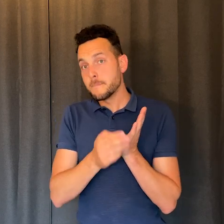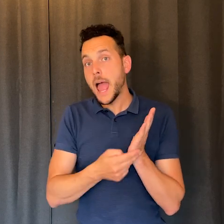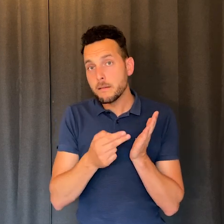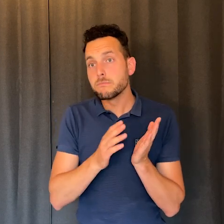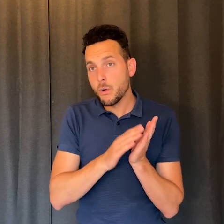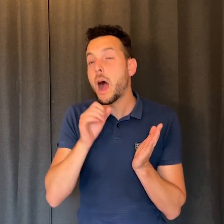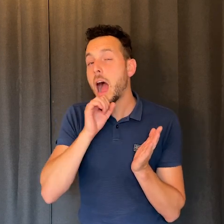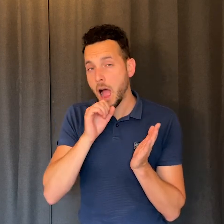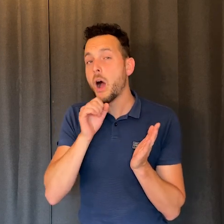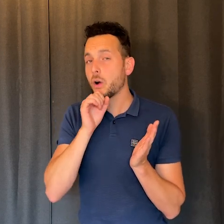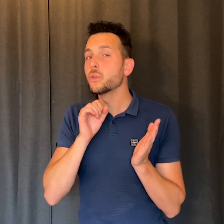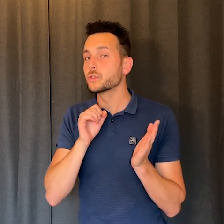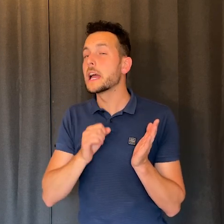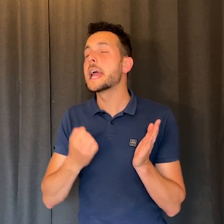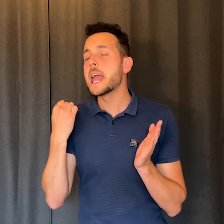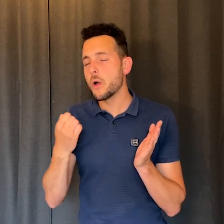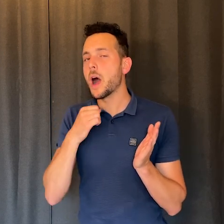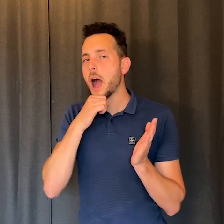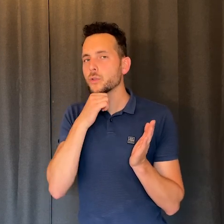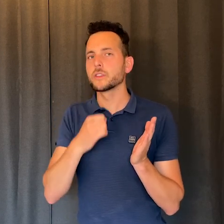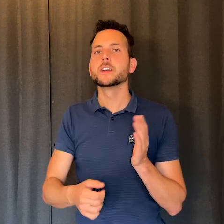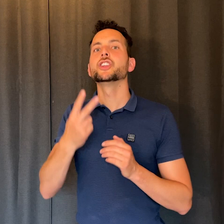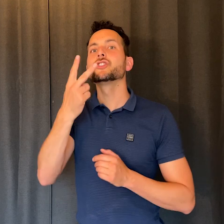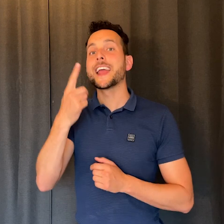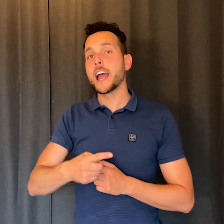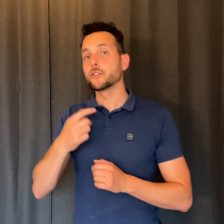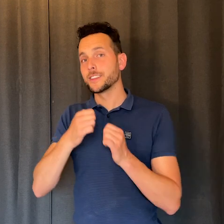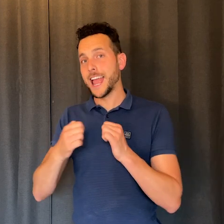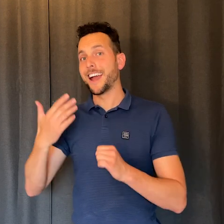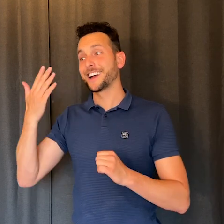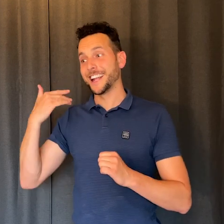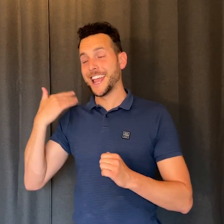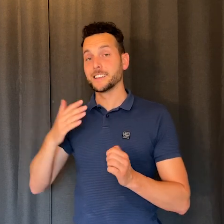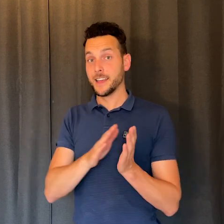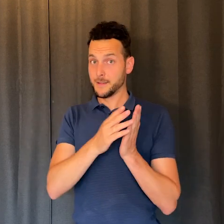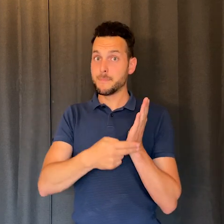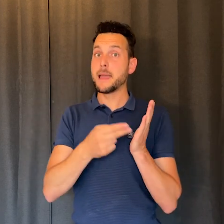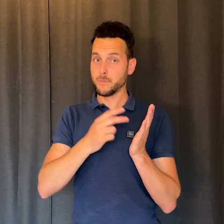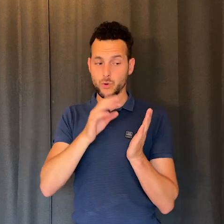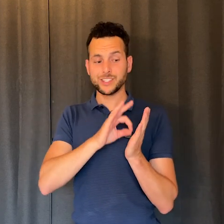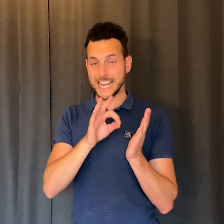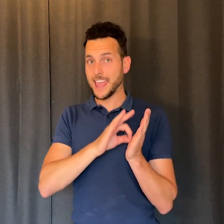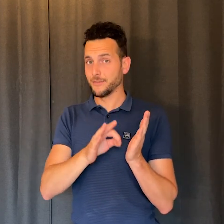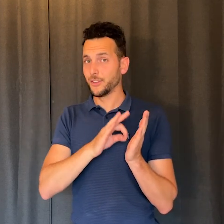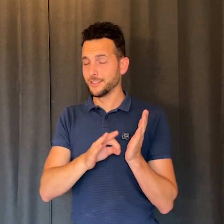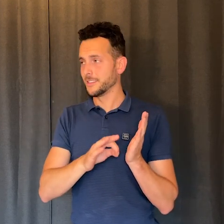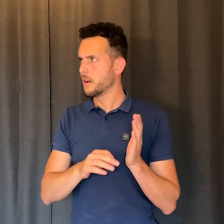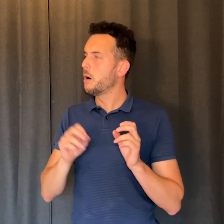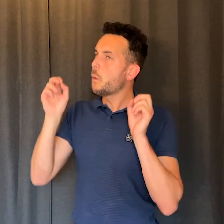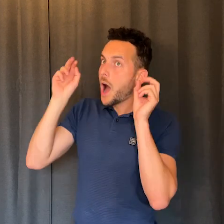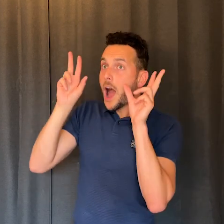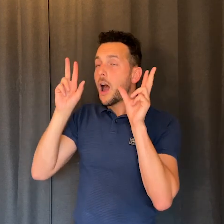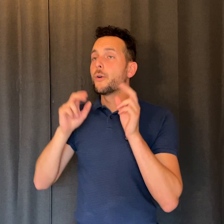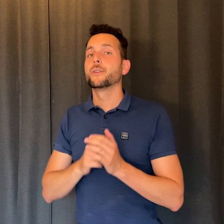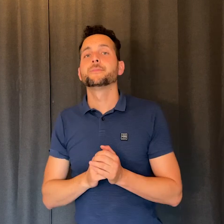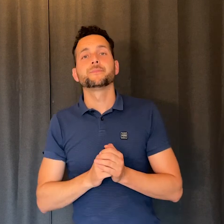heel oud. Oh. 2000 jaar geleden is die Bijbel geschreven. Wauw.